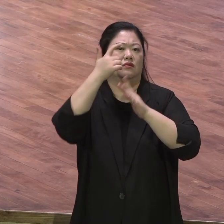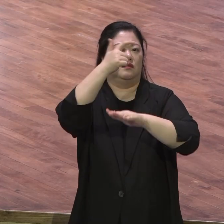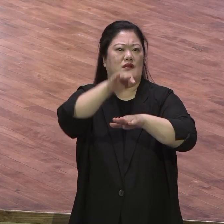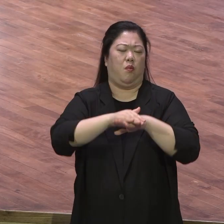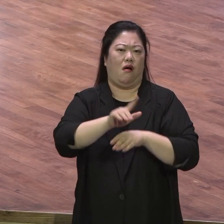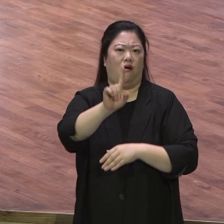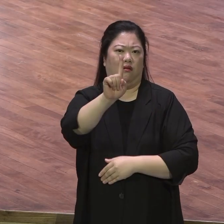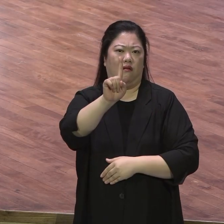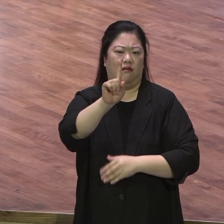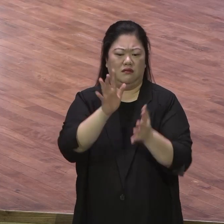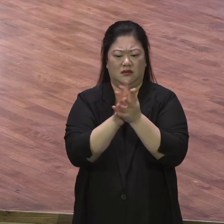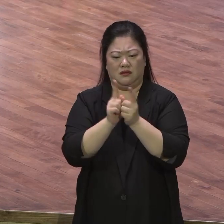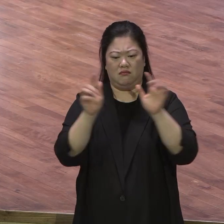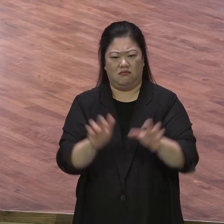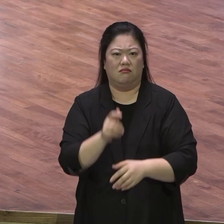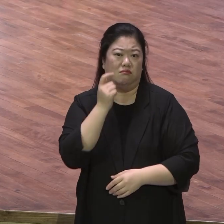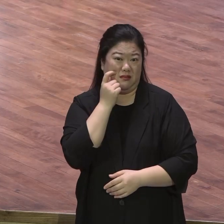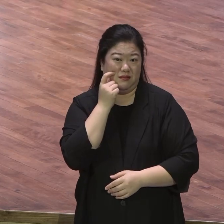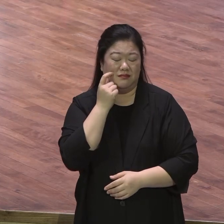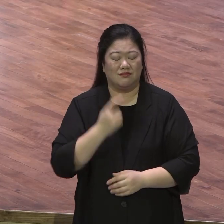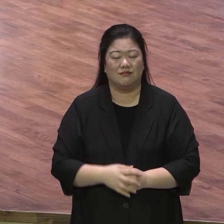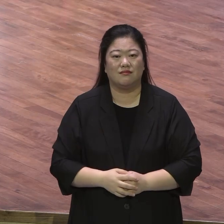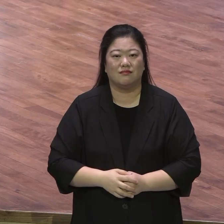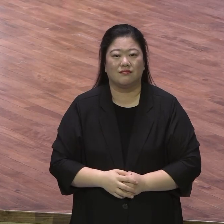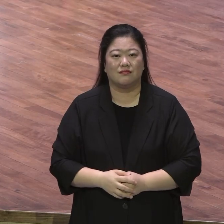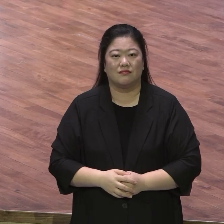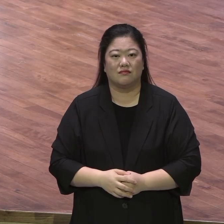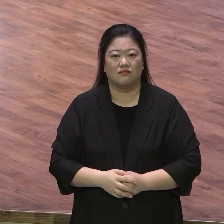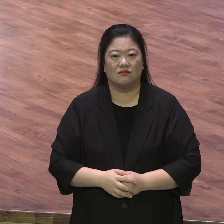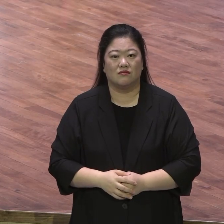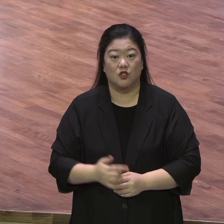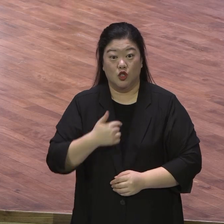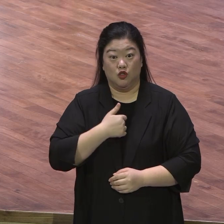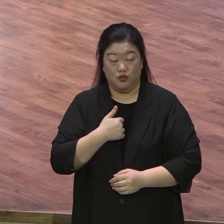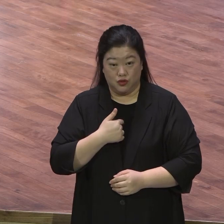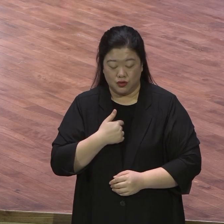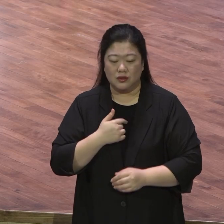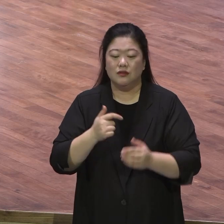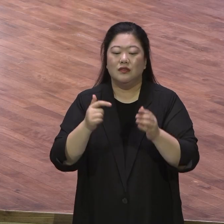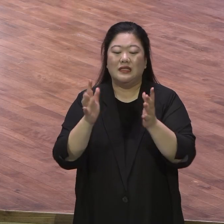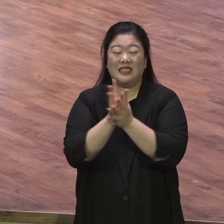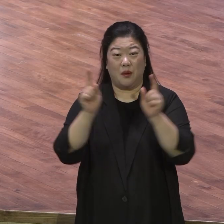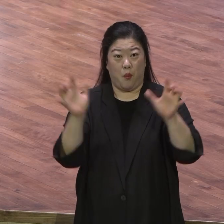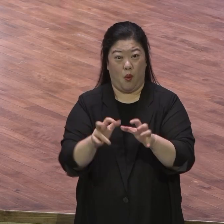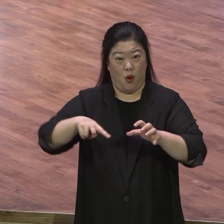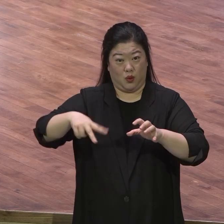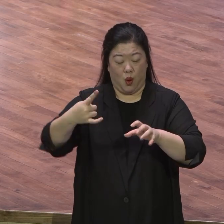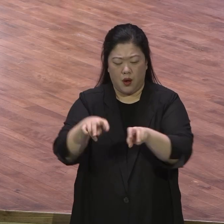모두가 함께 그래도 모여서 허리두기 하면서도 함께 예배를 드렸는데